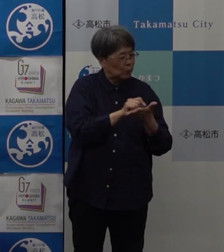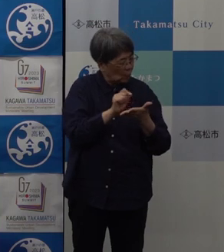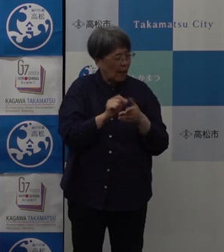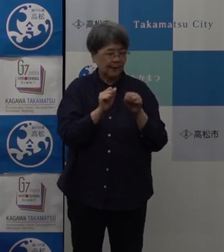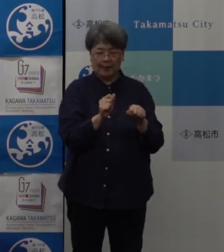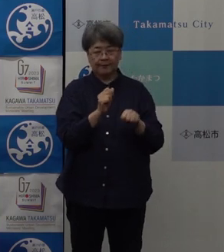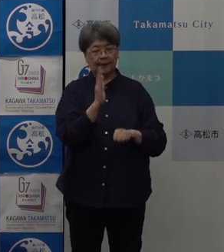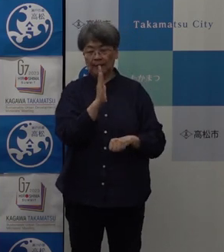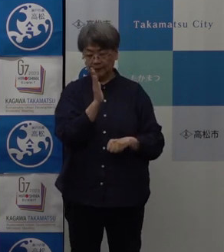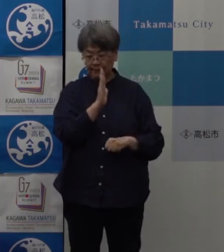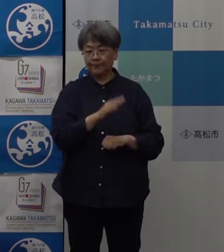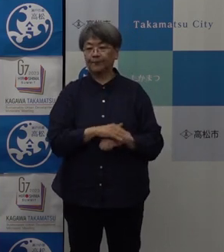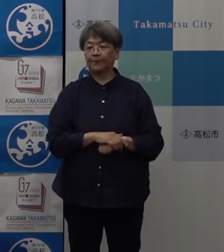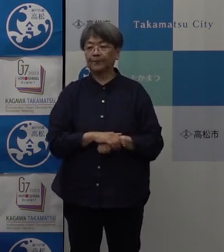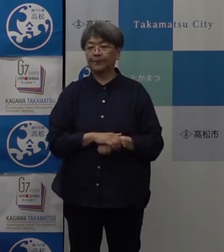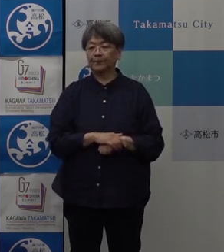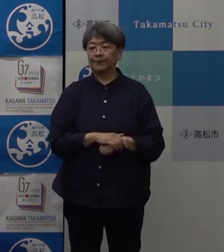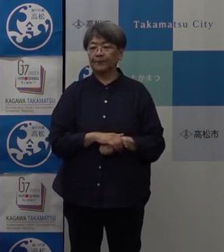ておりません。